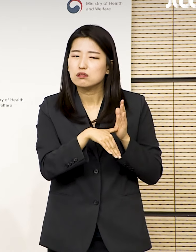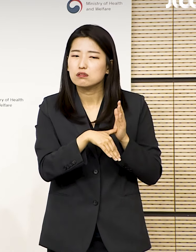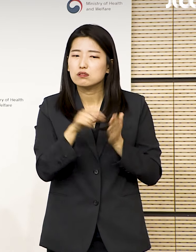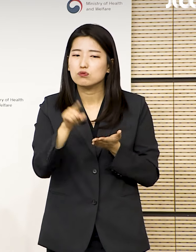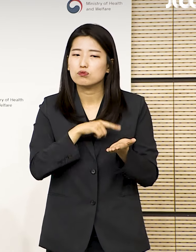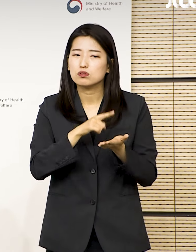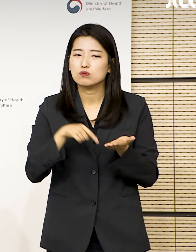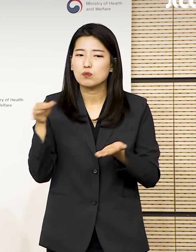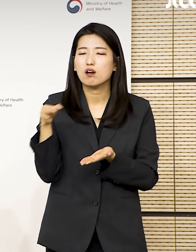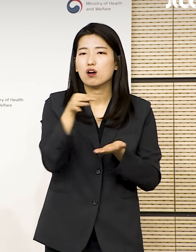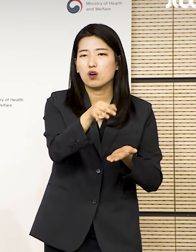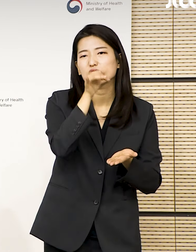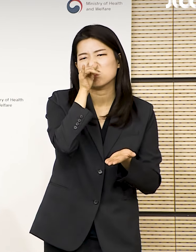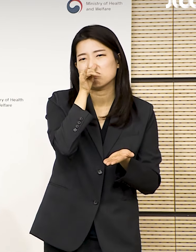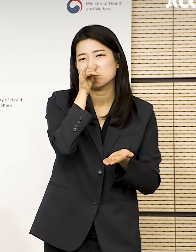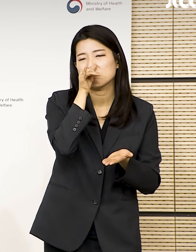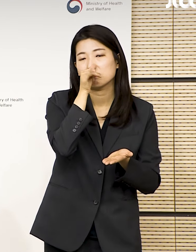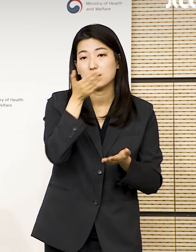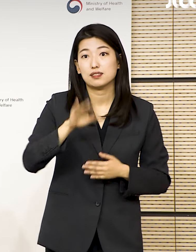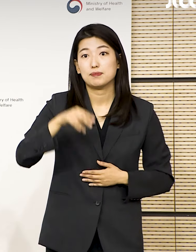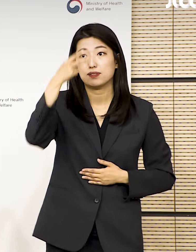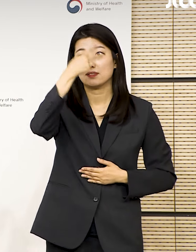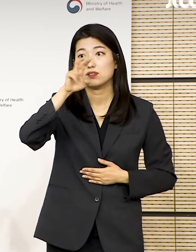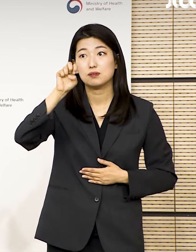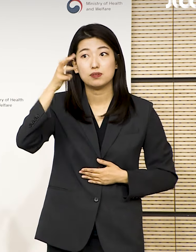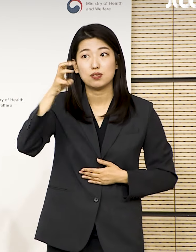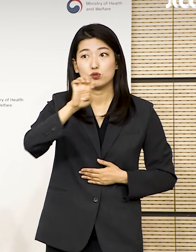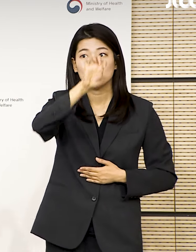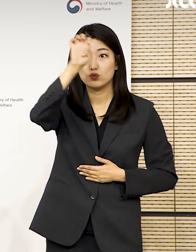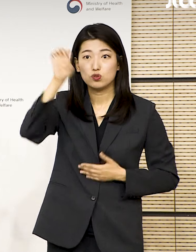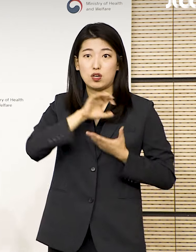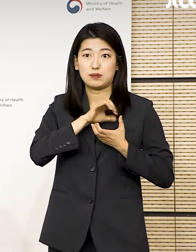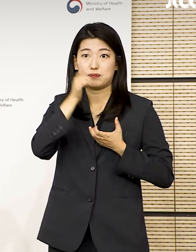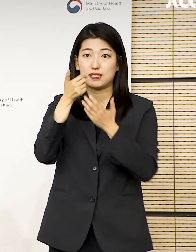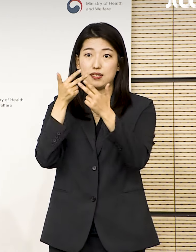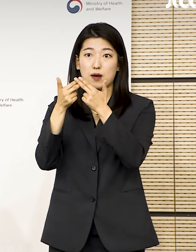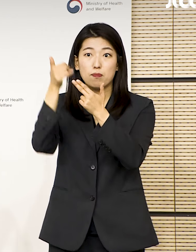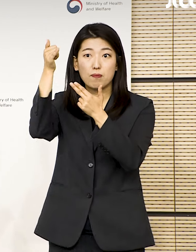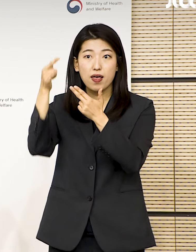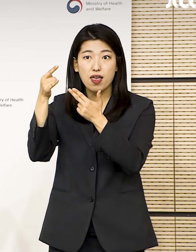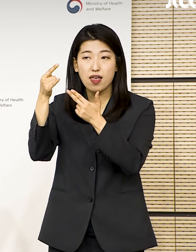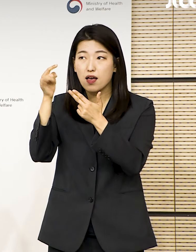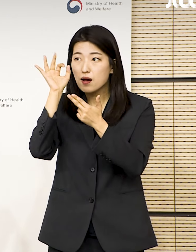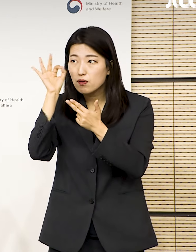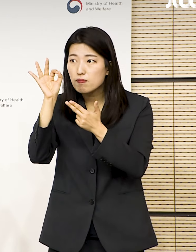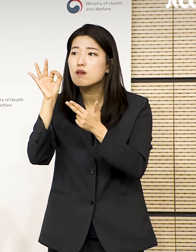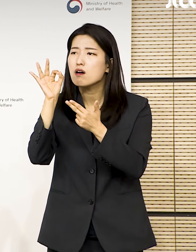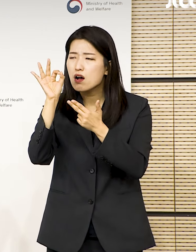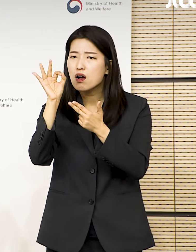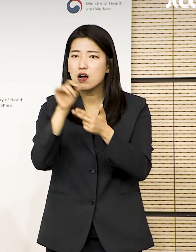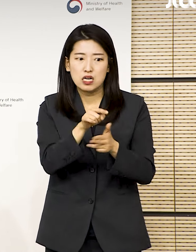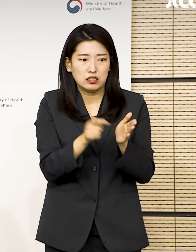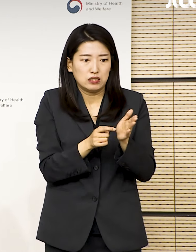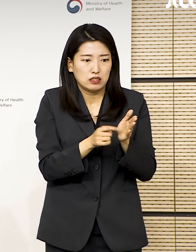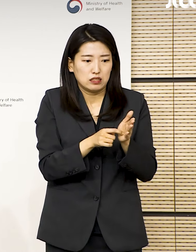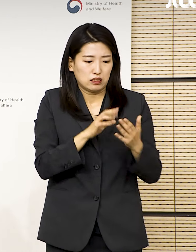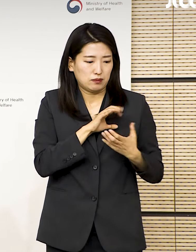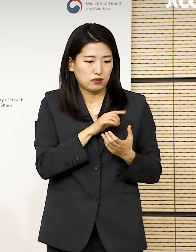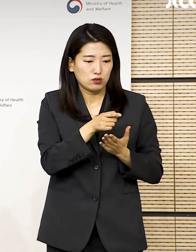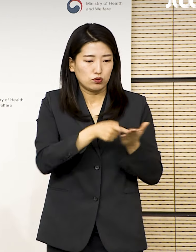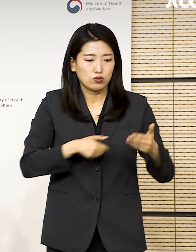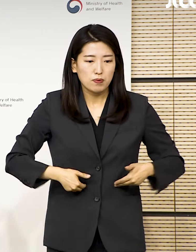인정되었으나 2023년 유럽 심장 학회 지침에 따라 임상적으로 응급 시술이 필요하다고 판단되어